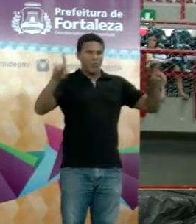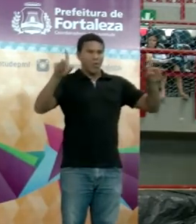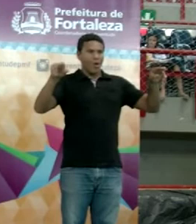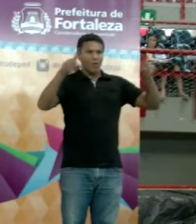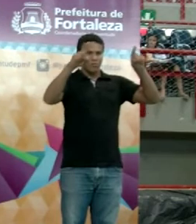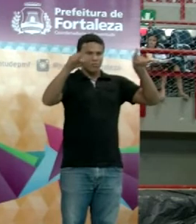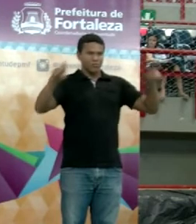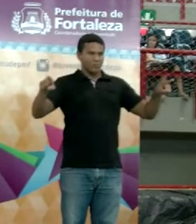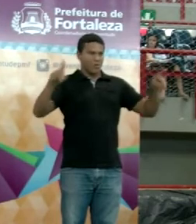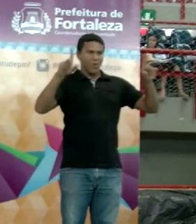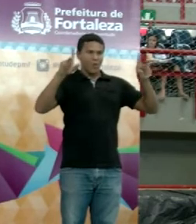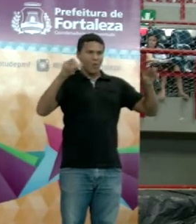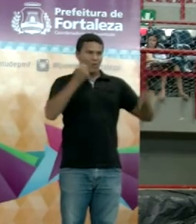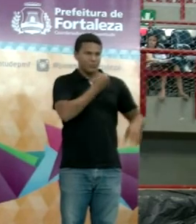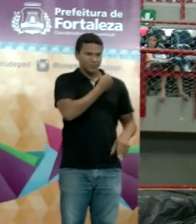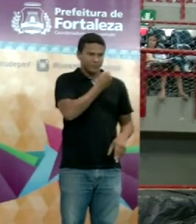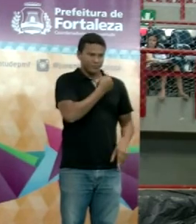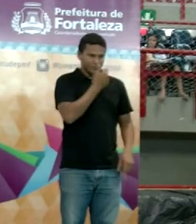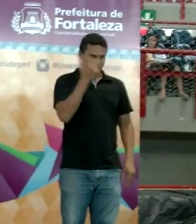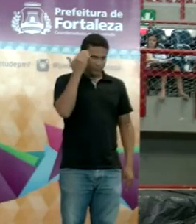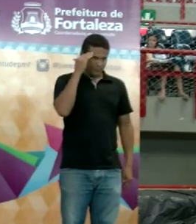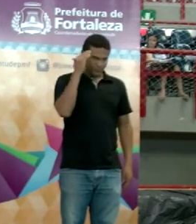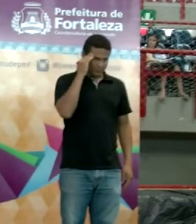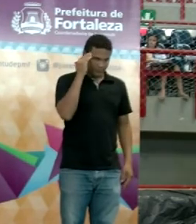são o quê? Iguais.